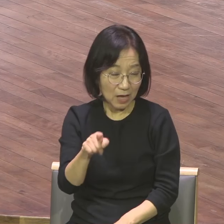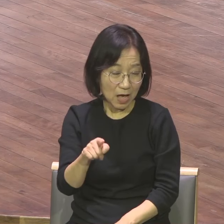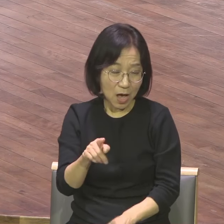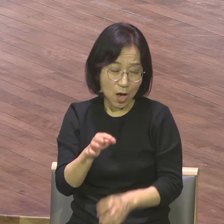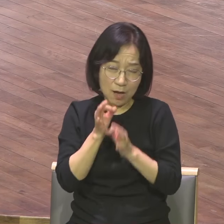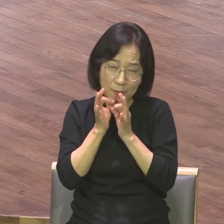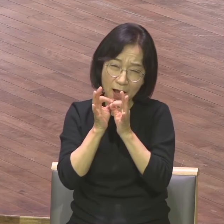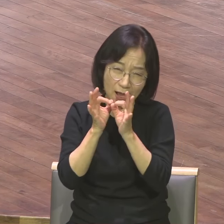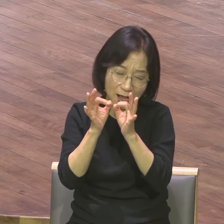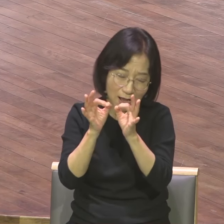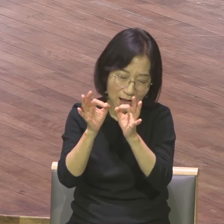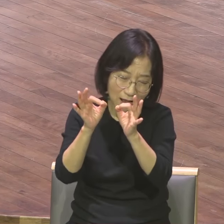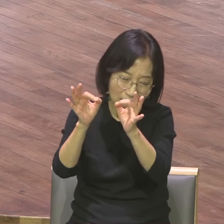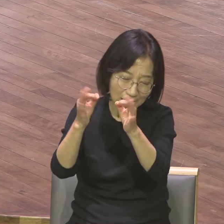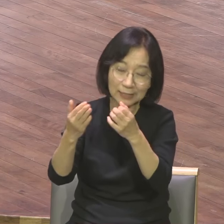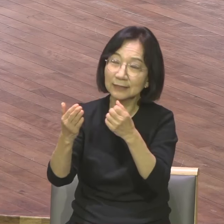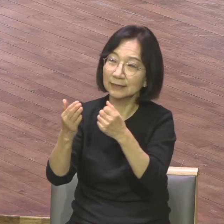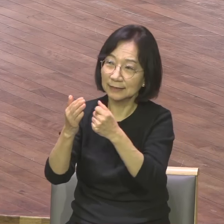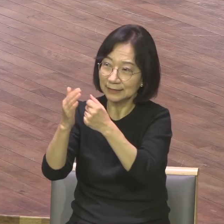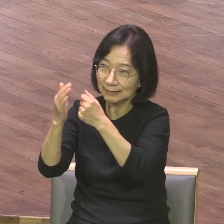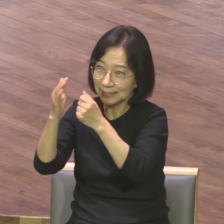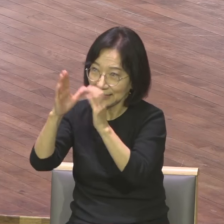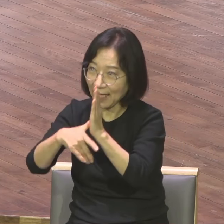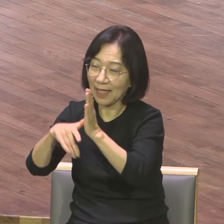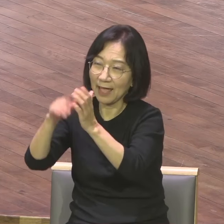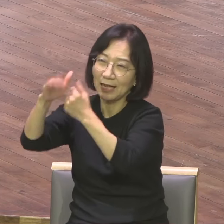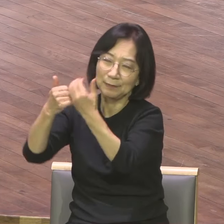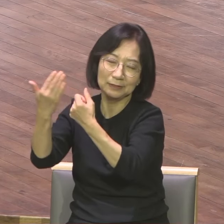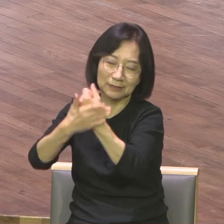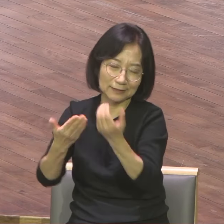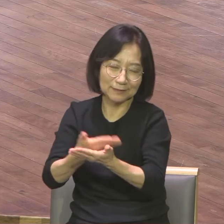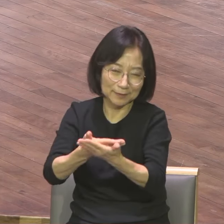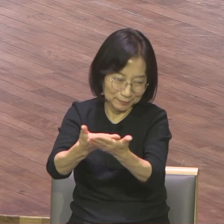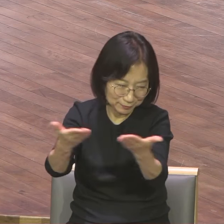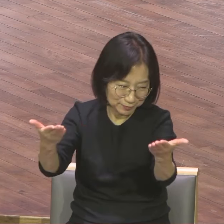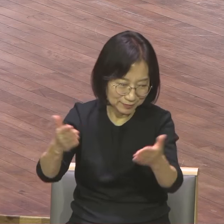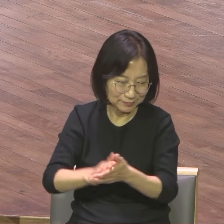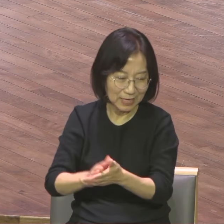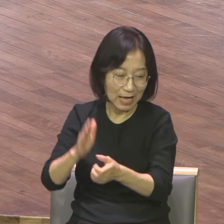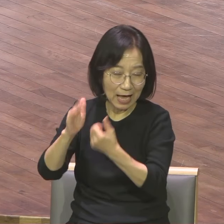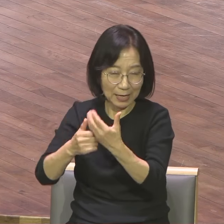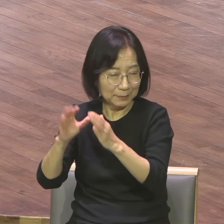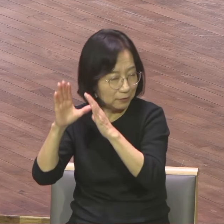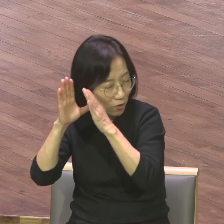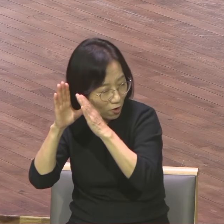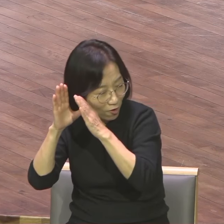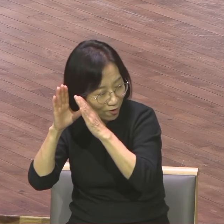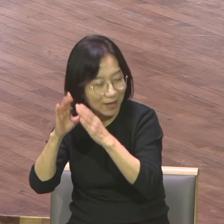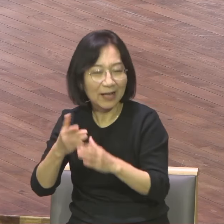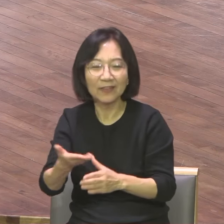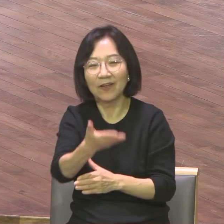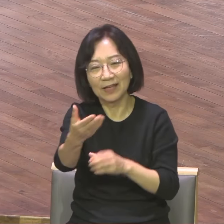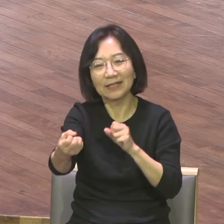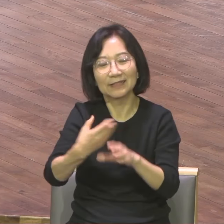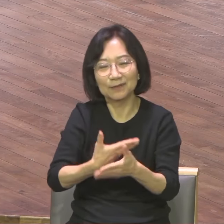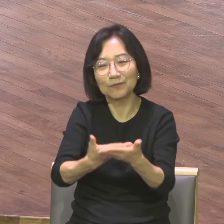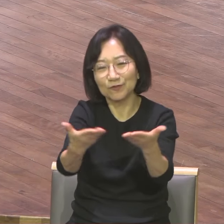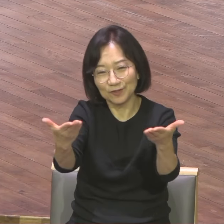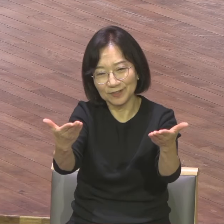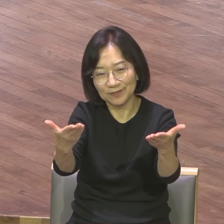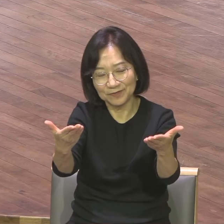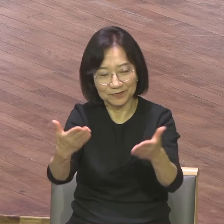부르짖는 소리로 말미암아 내게 은혜를 베푸시되 그가 들으실 때에 내게